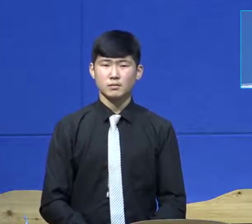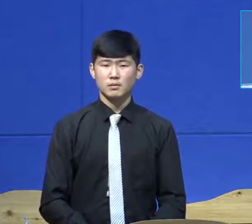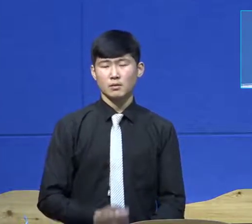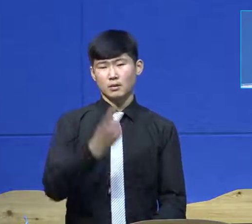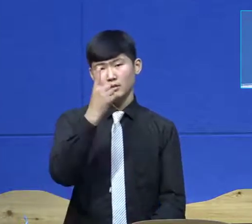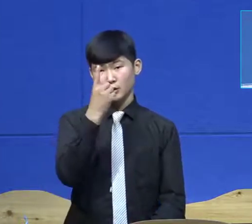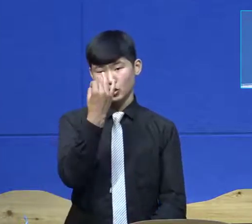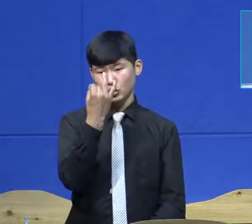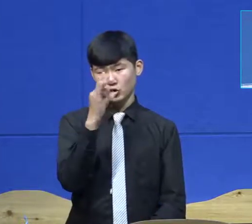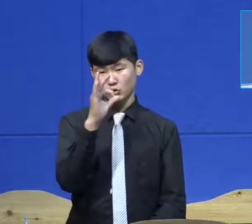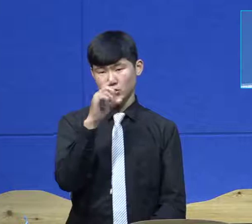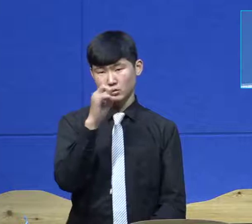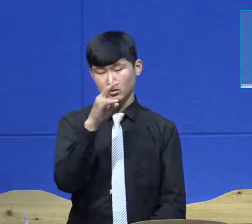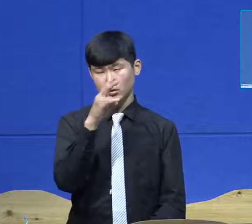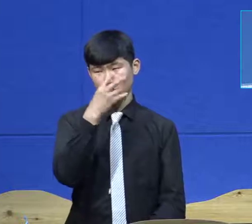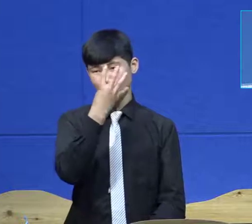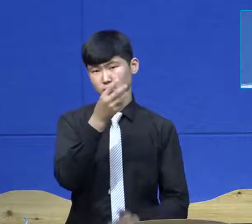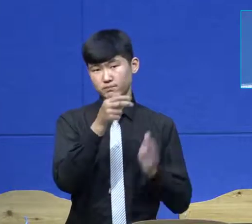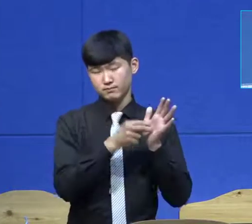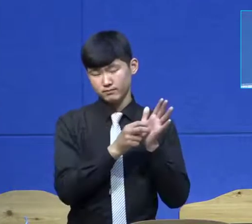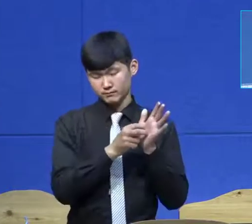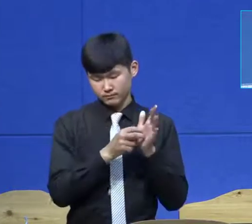Нэгдүгээр Йохан 4-ийн